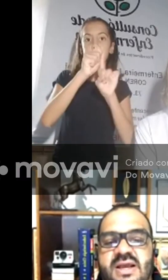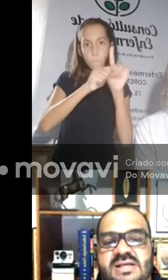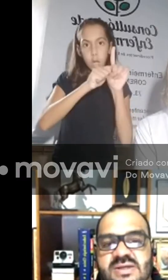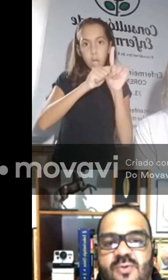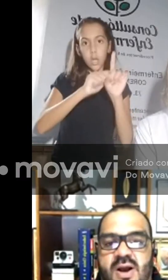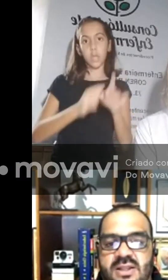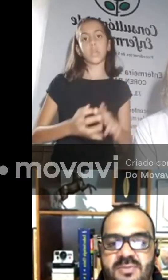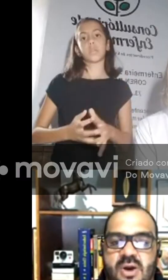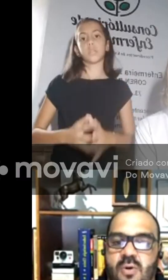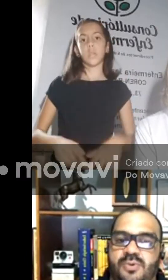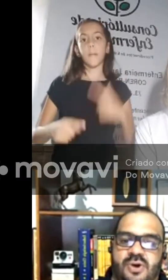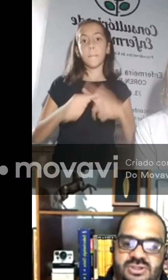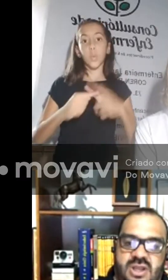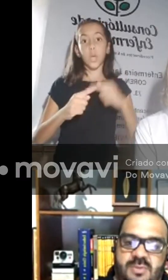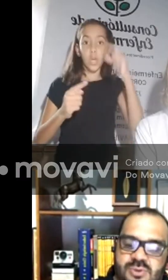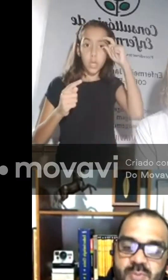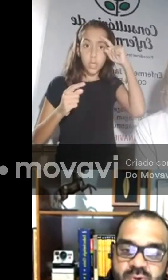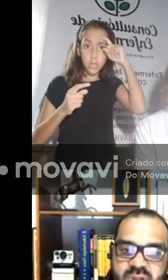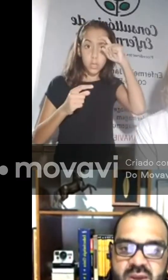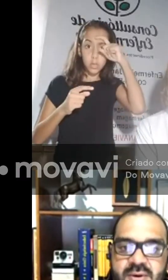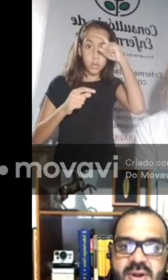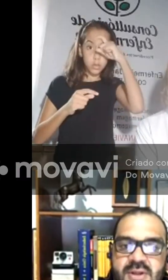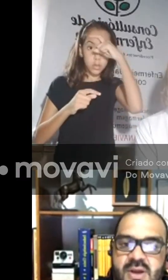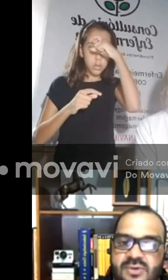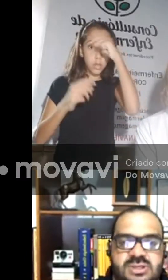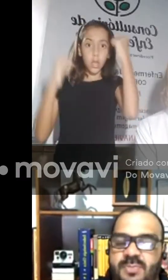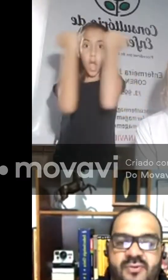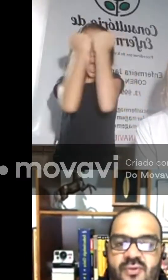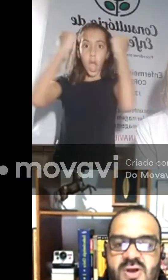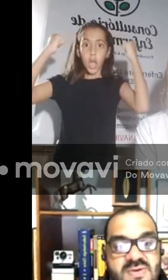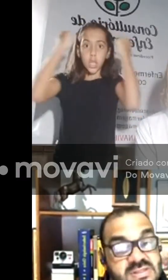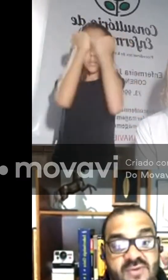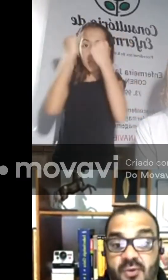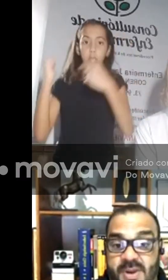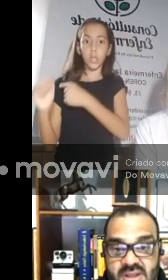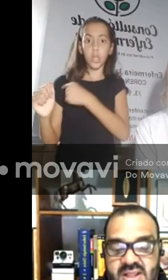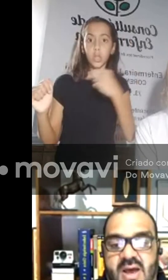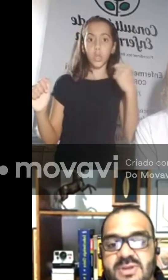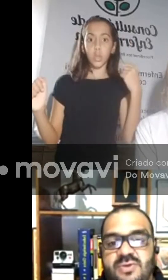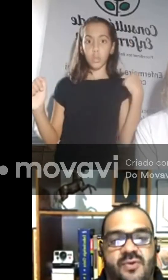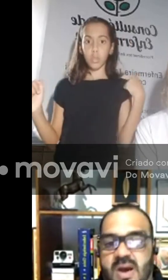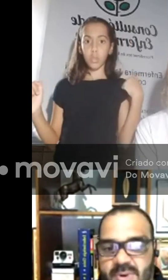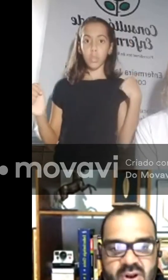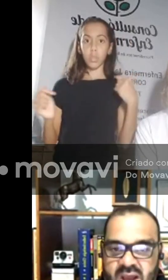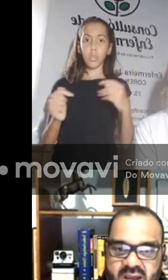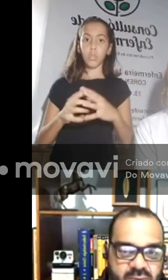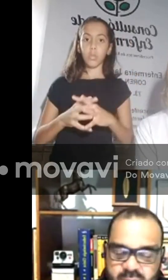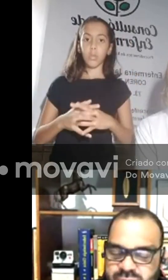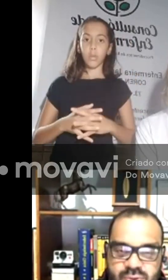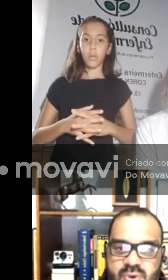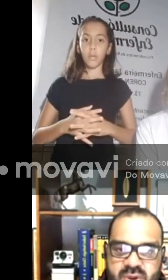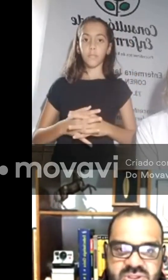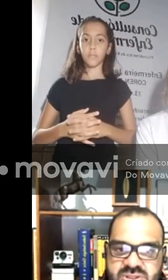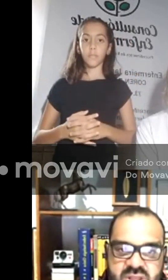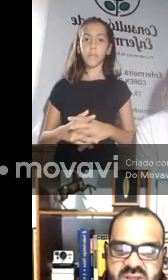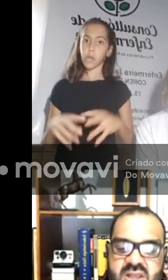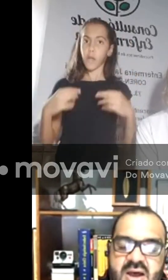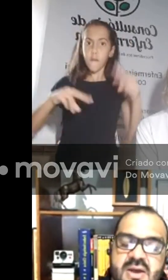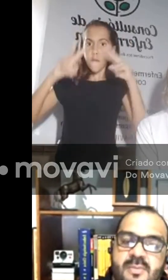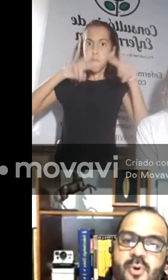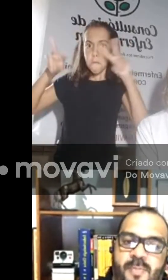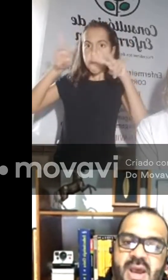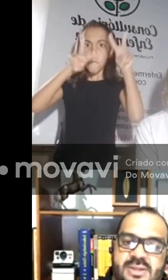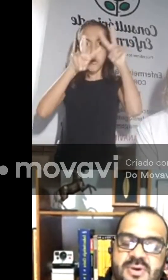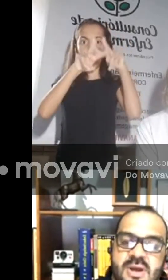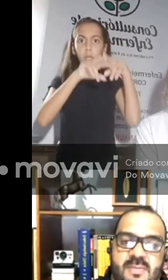tanta ligação com a academia como nós temos, como eu tenho, que eu sempre vou, às vezes nem vou para treinar, mas eu vou lá para olhar, como eu sou dono, a gente tem que estar